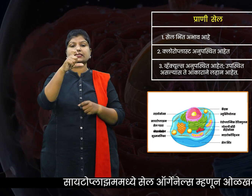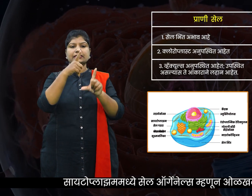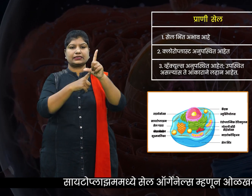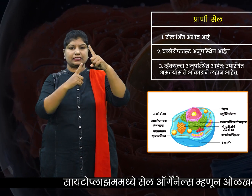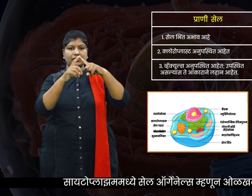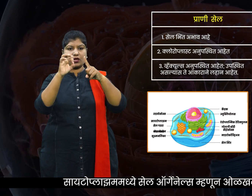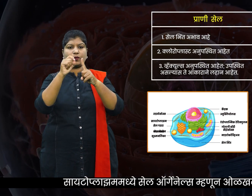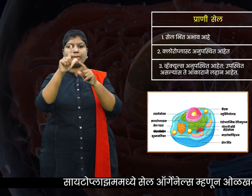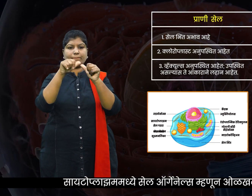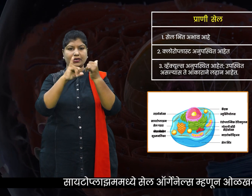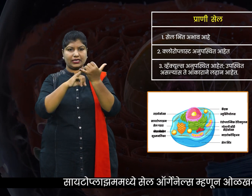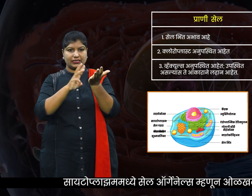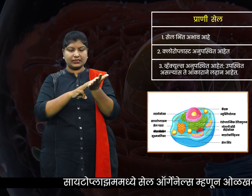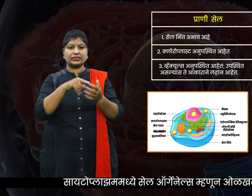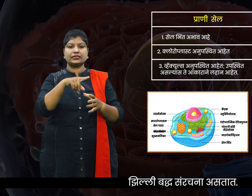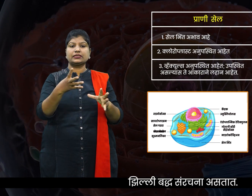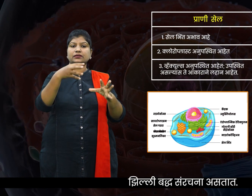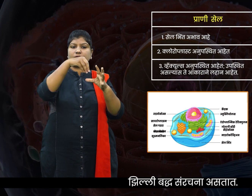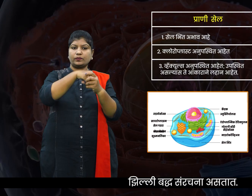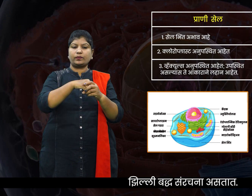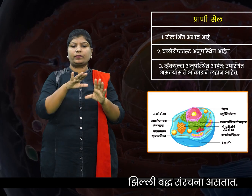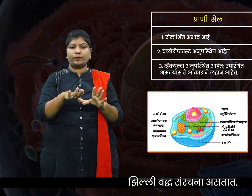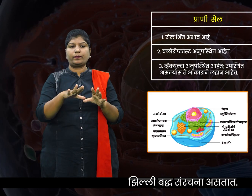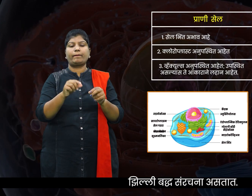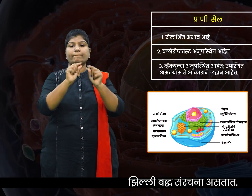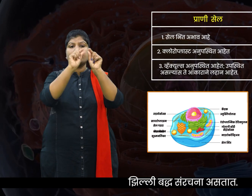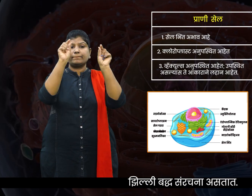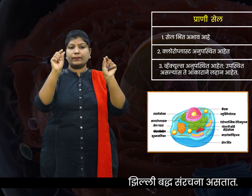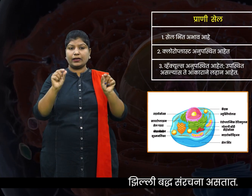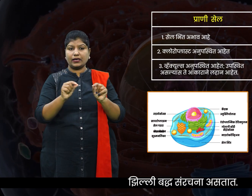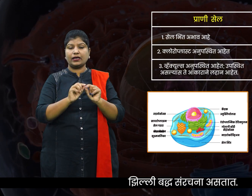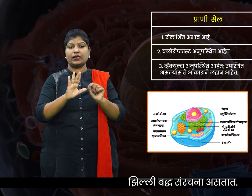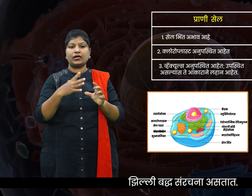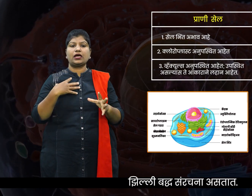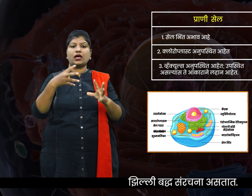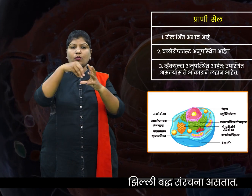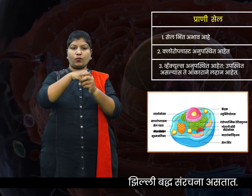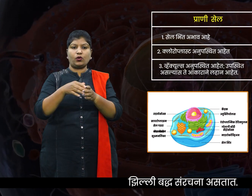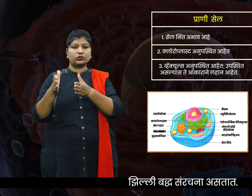सायटोप्लाझममध्ये सेल ऑर्गेनेल्स म्हणून ओळखल्या जाणाऱ्या झिल्ली बद्ध संरचना असतात.